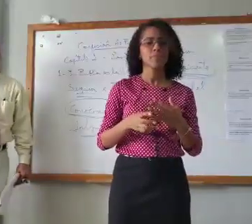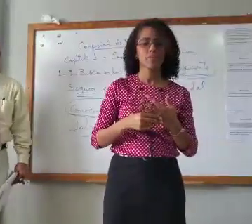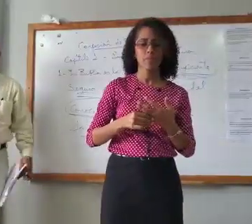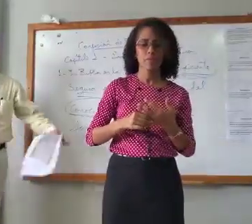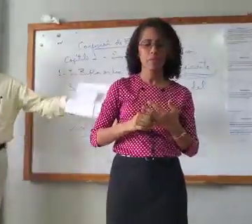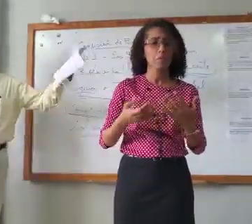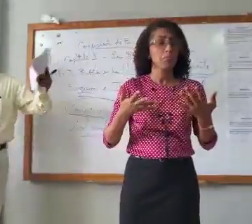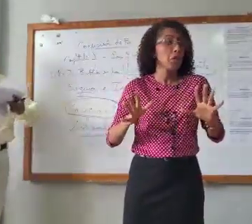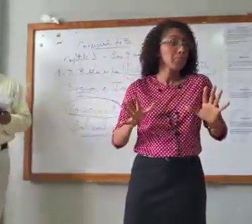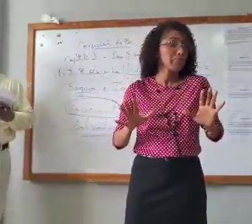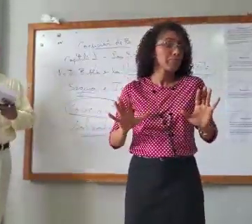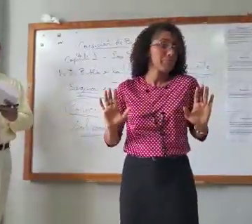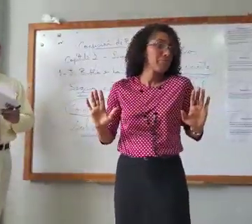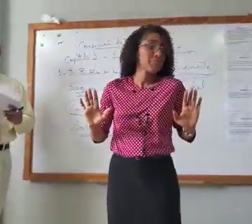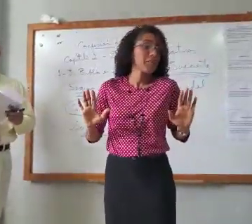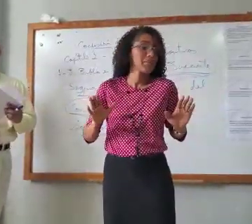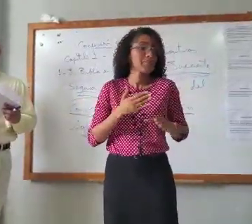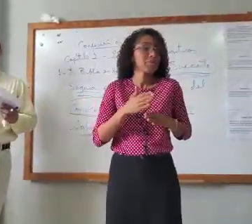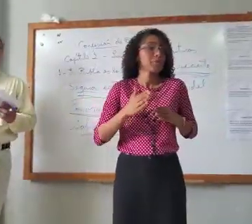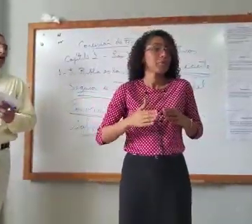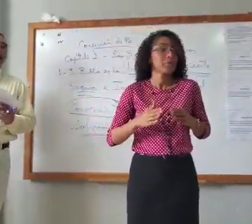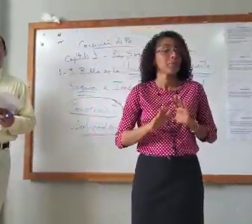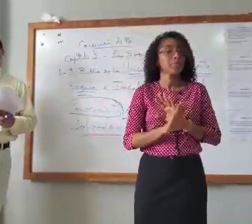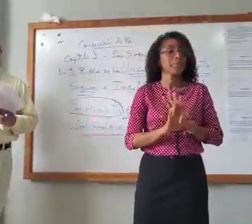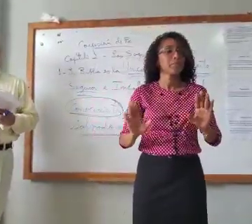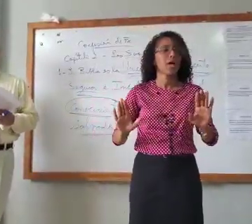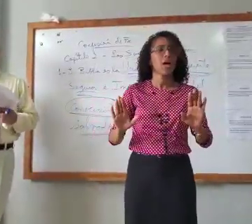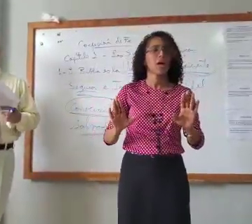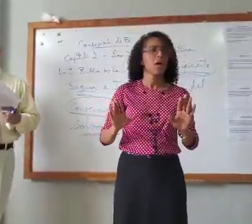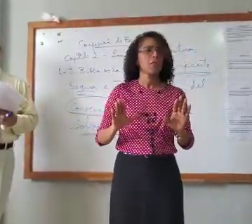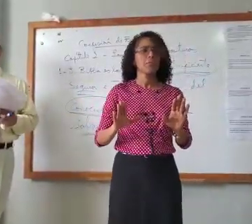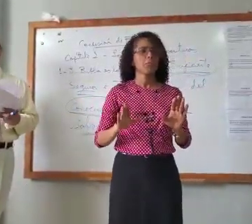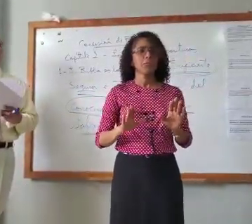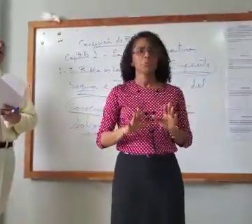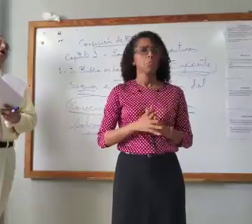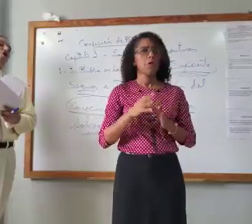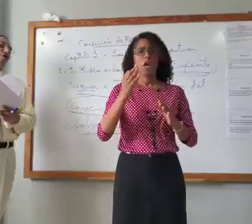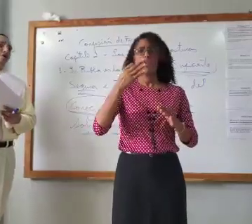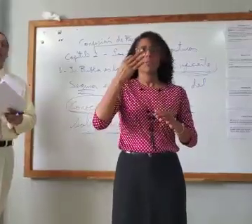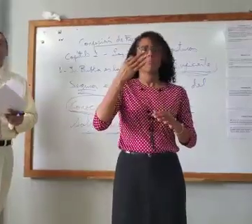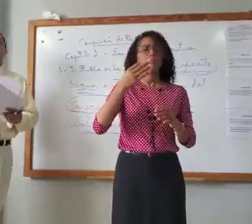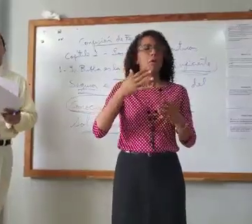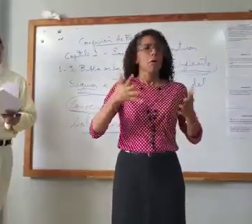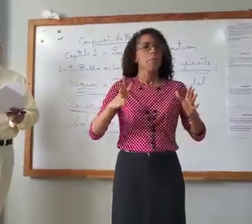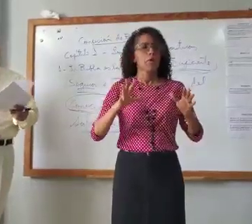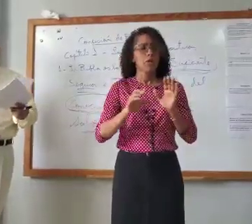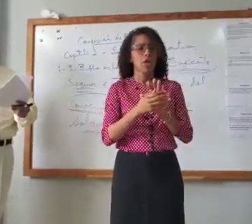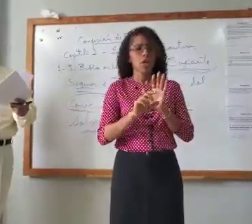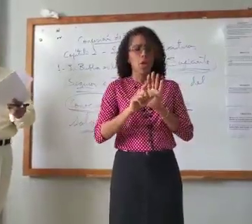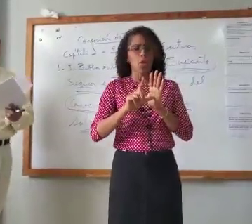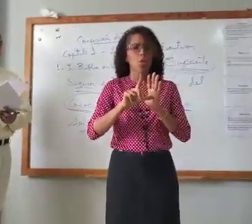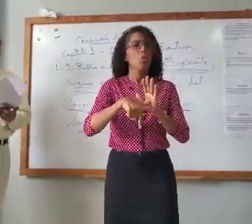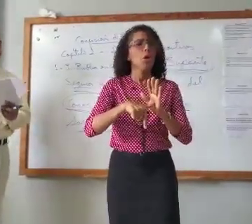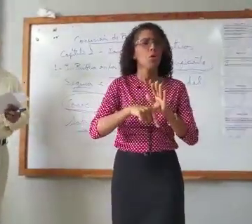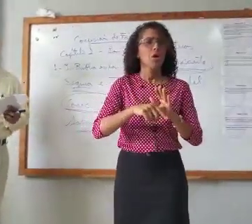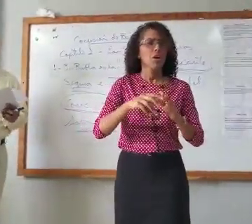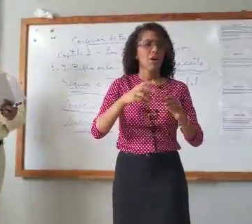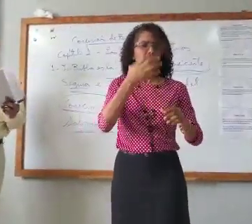Y ya, terminó, no hay que poner castigo, porque ya usted dio su disciplina,